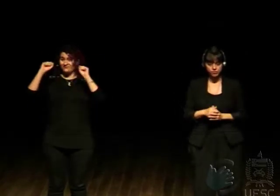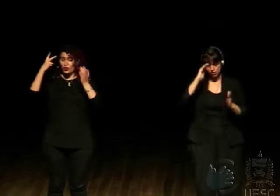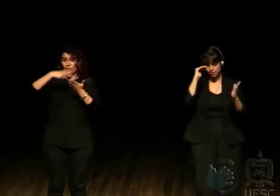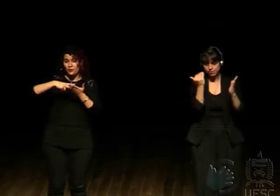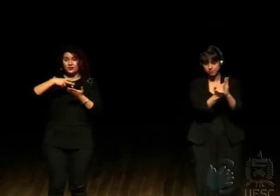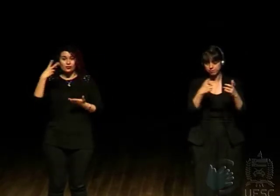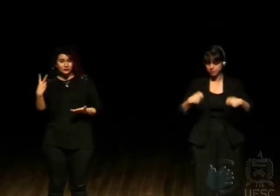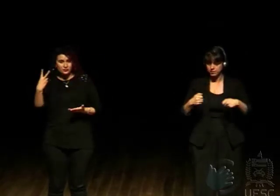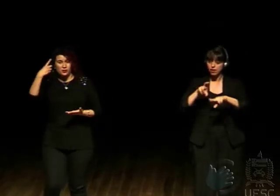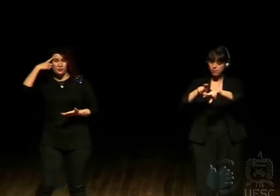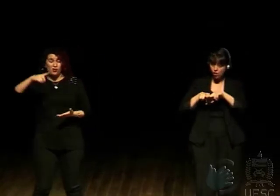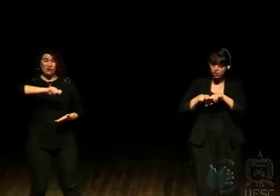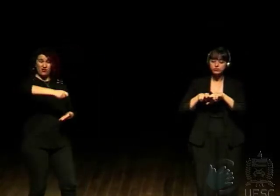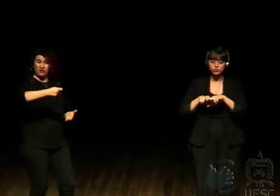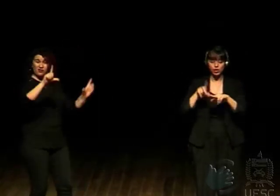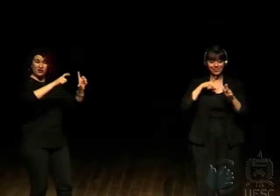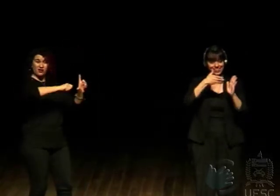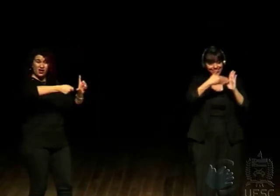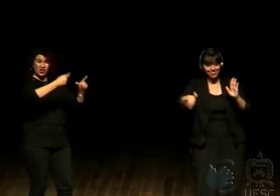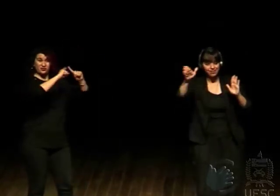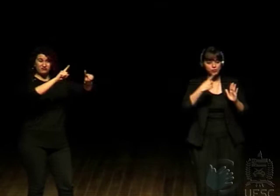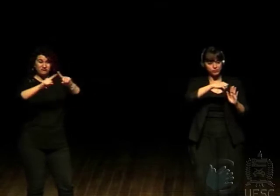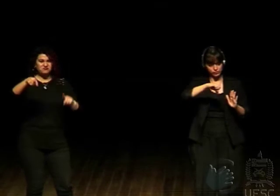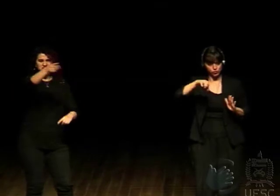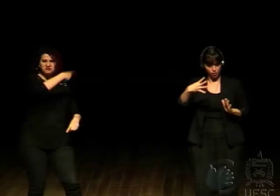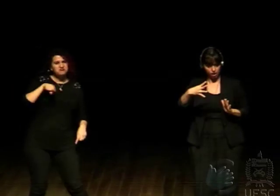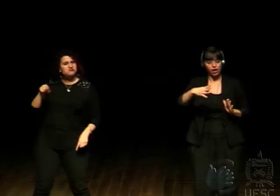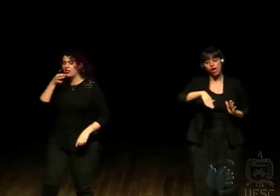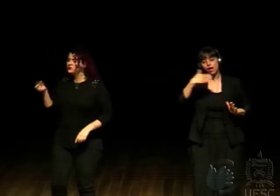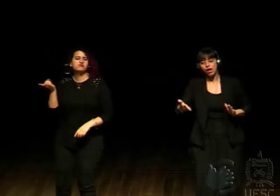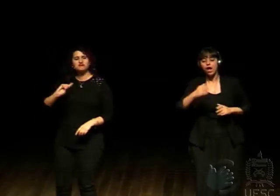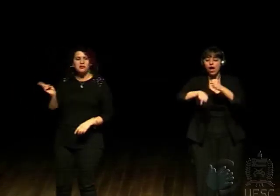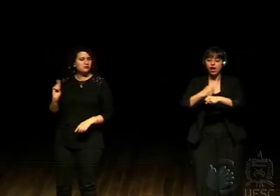Entonces se interpuso una demanda en el año 2002.